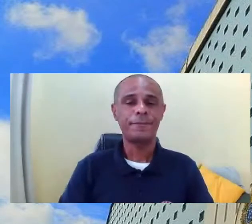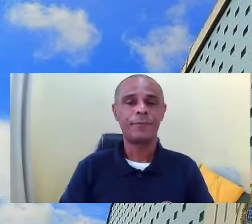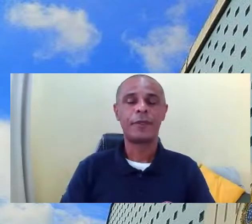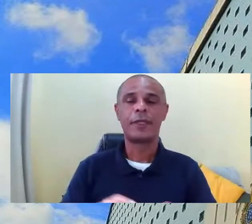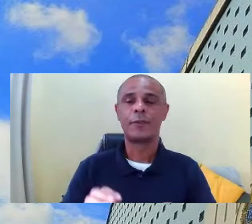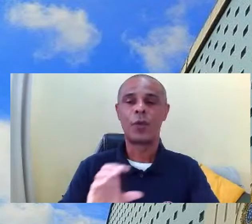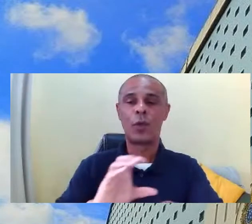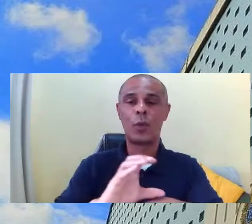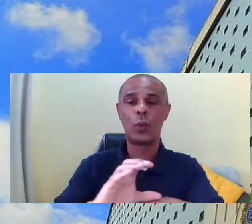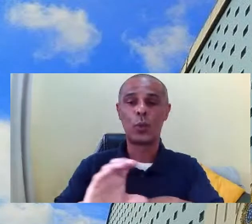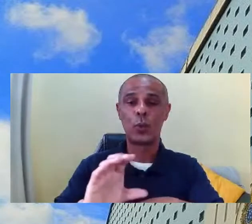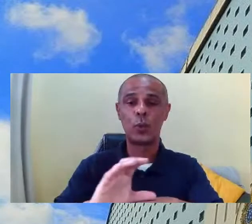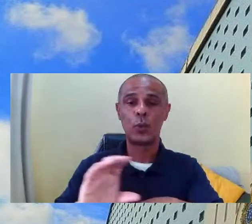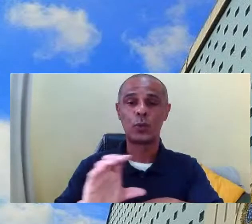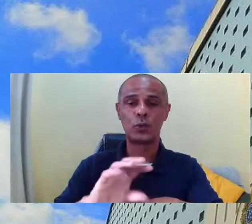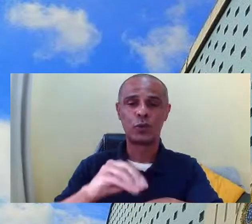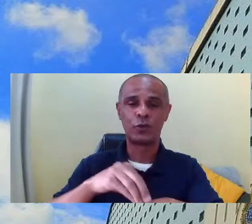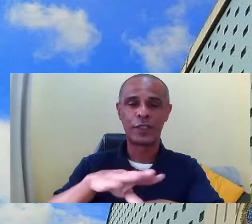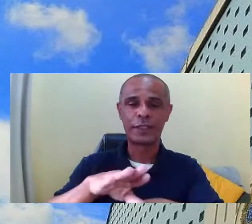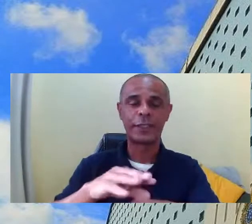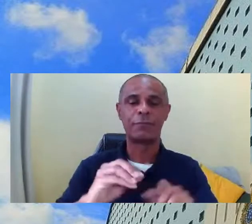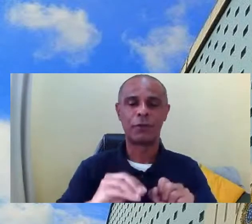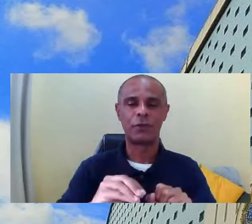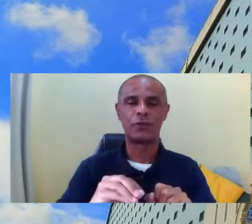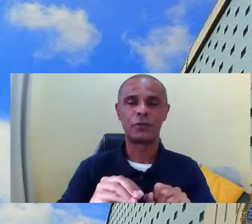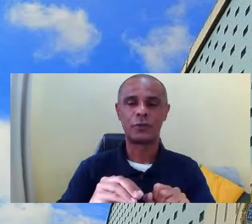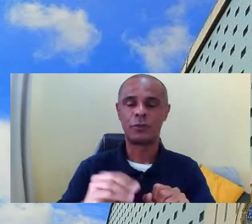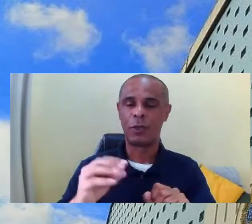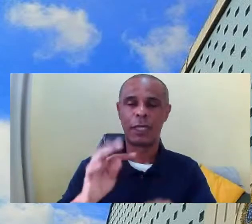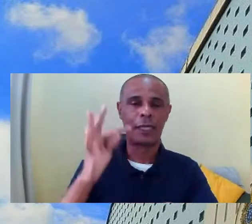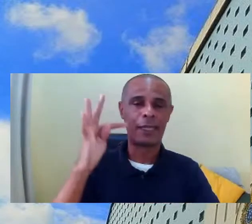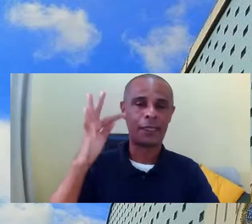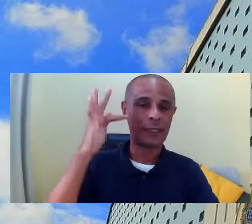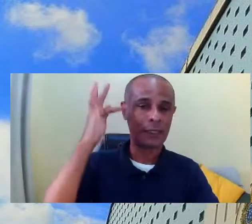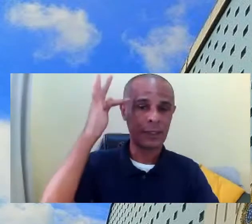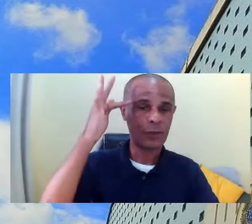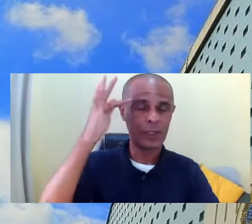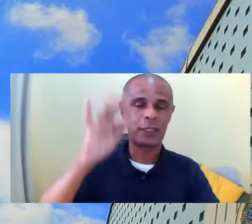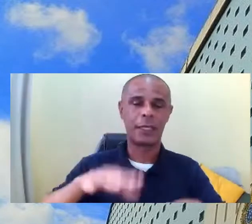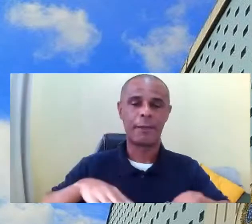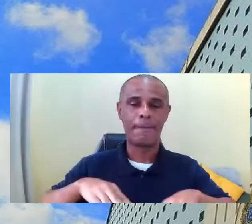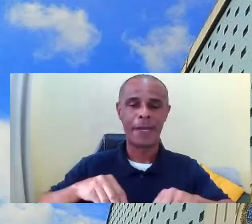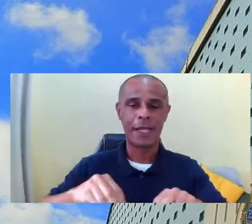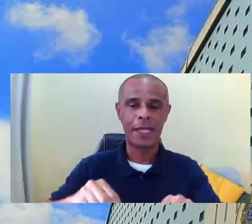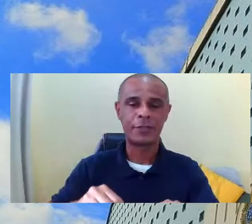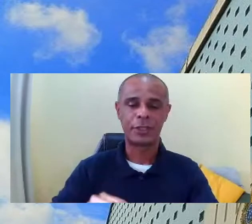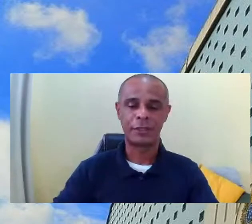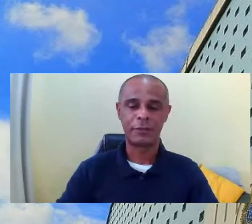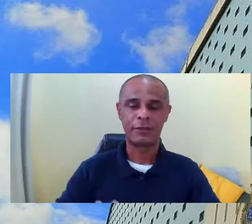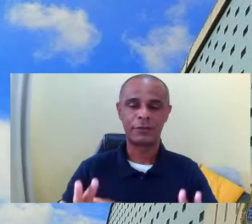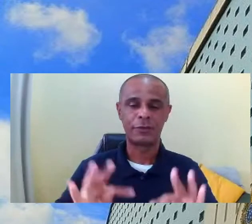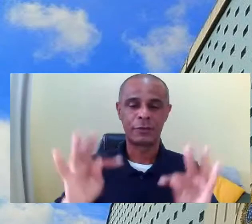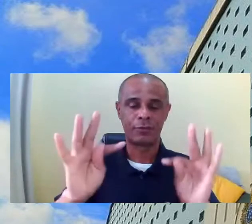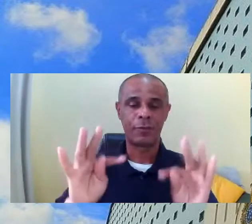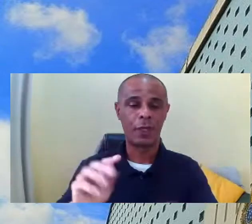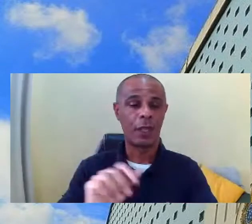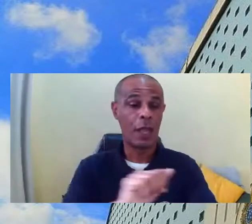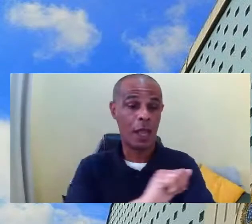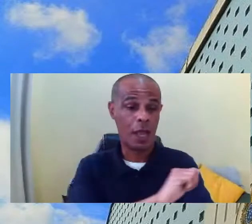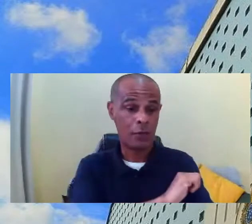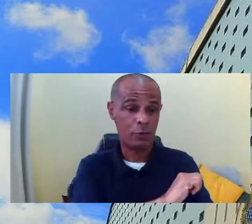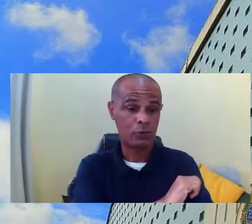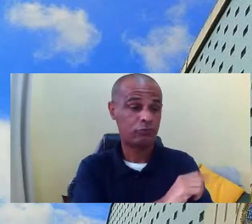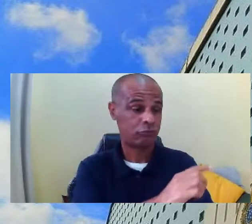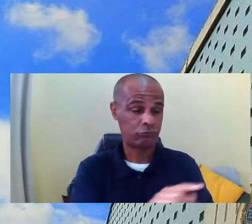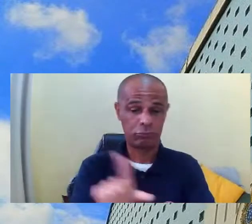curso, está faltando um U, com suporte cognitivo teórico e prático ao desenvolvimento tecnológico, com alunos que poderão escolher o